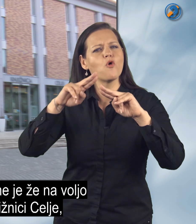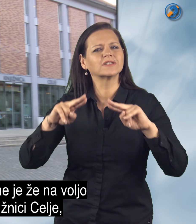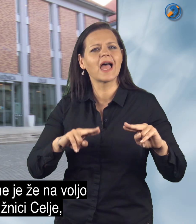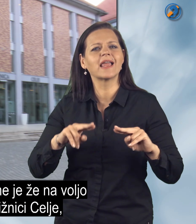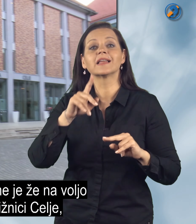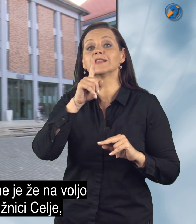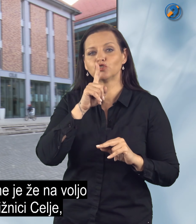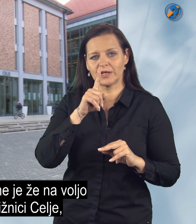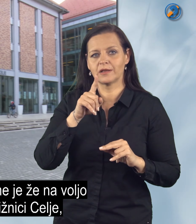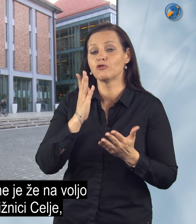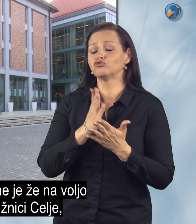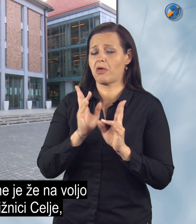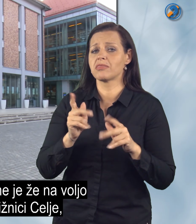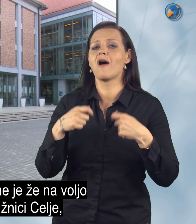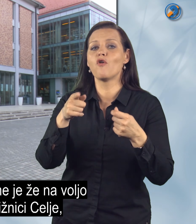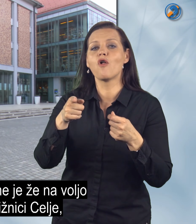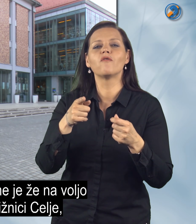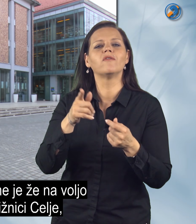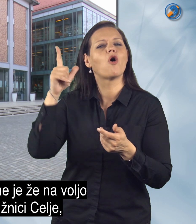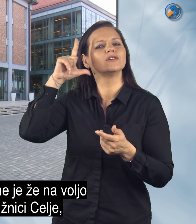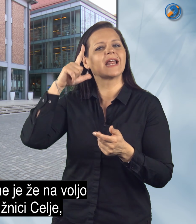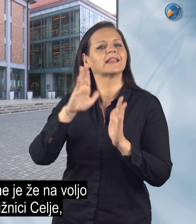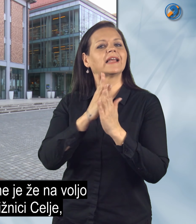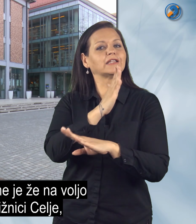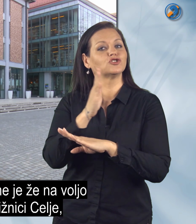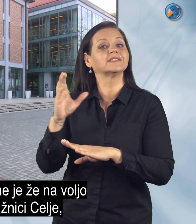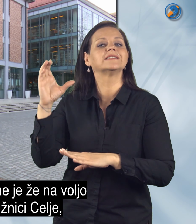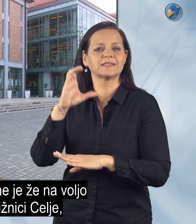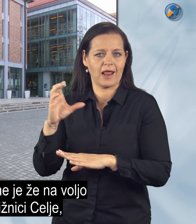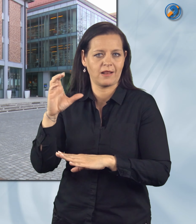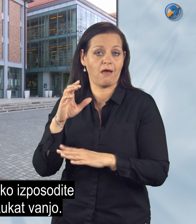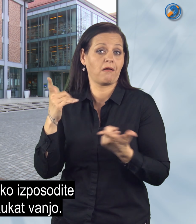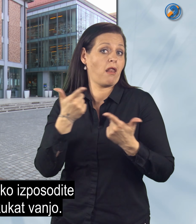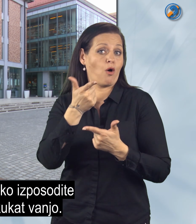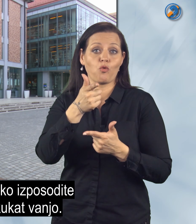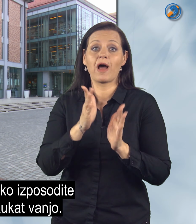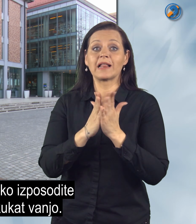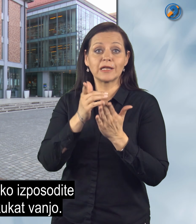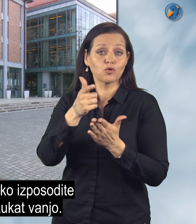Knjiga Mozaik tišine je že na voljo v Osrednji knjižnici Celje,